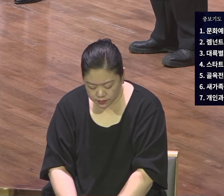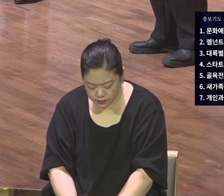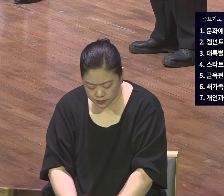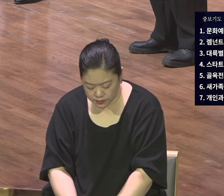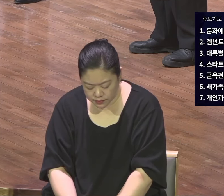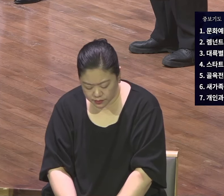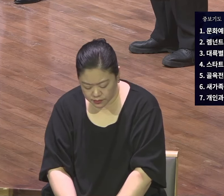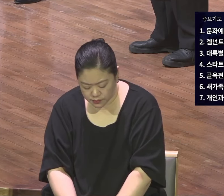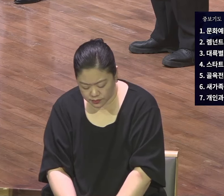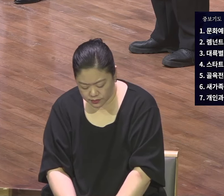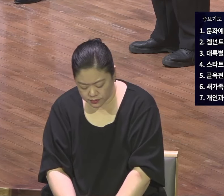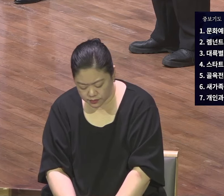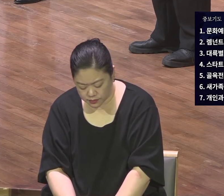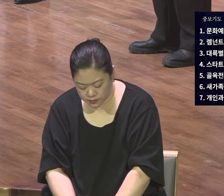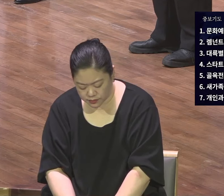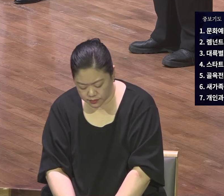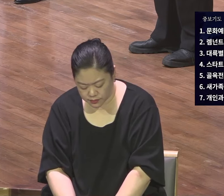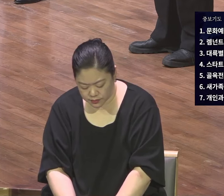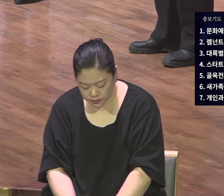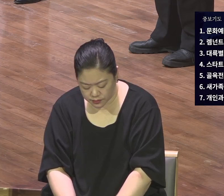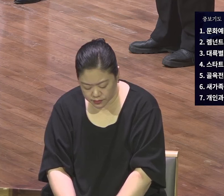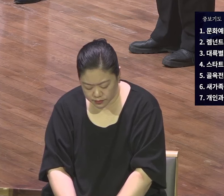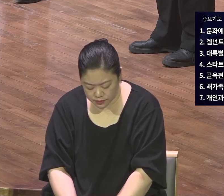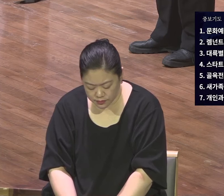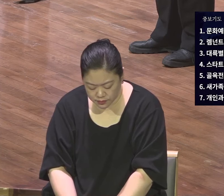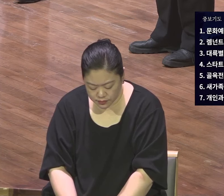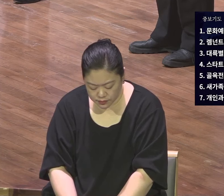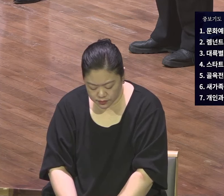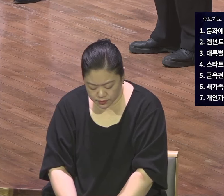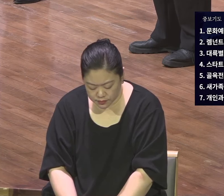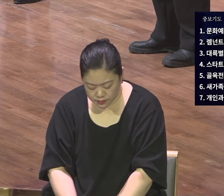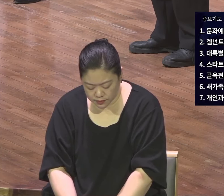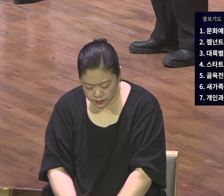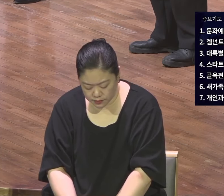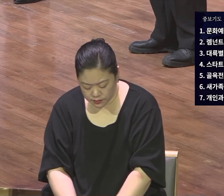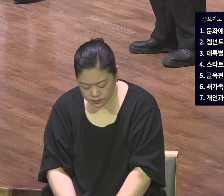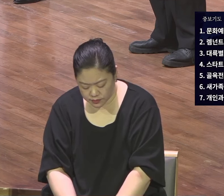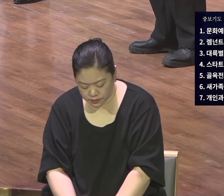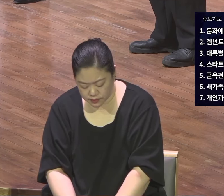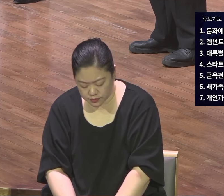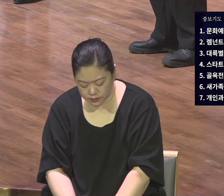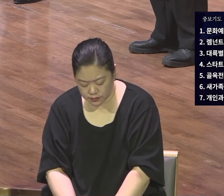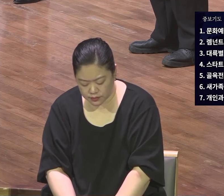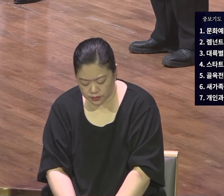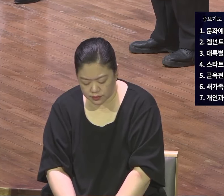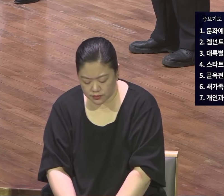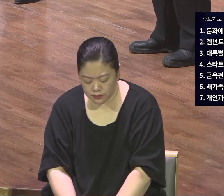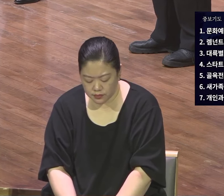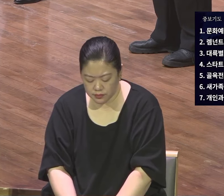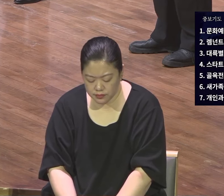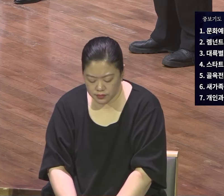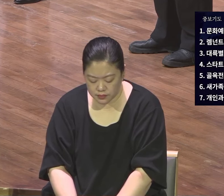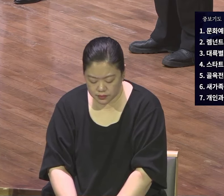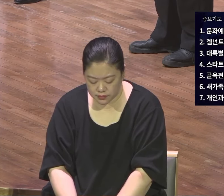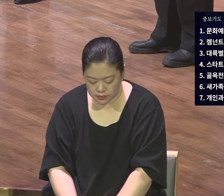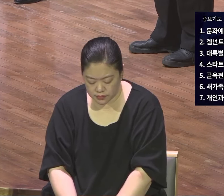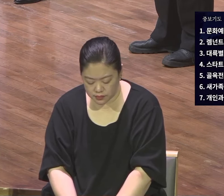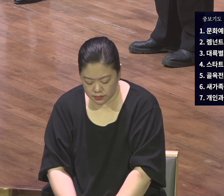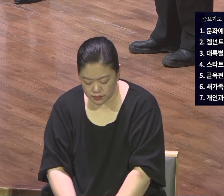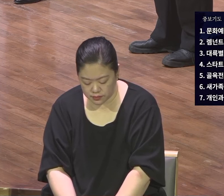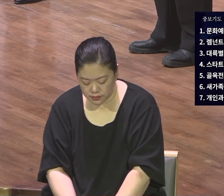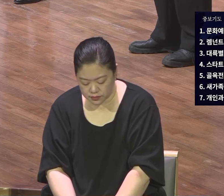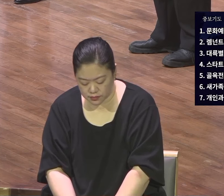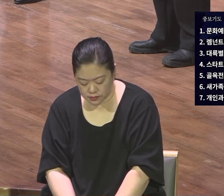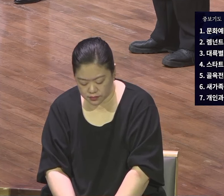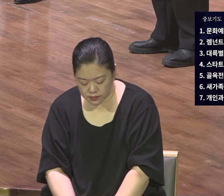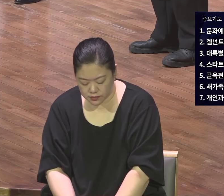지역장 현장 속에 가정과 사물 속에 그리스도의 빛이 비쳐게 도와주사, 창조의 빛이 비쳐지며 생명의